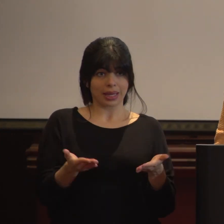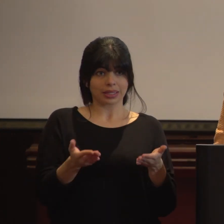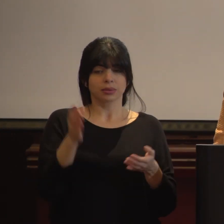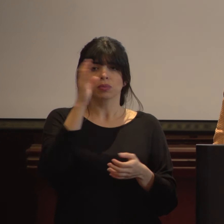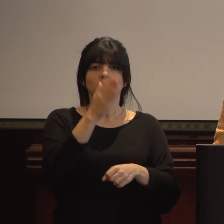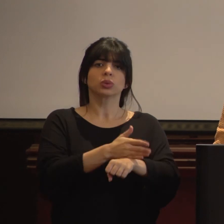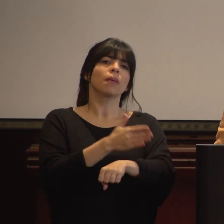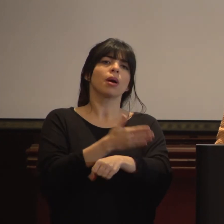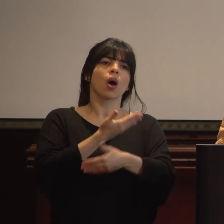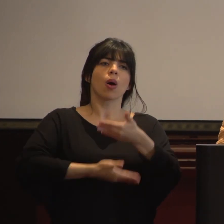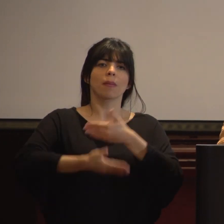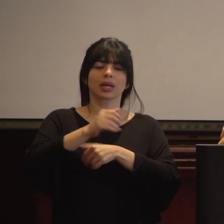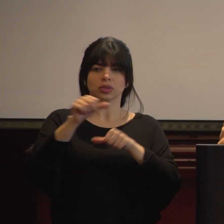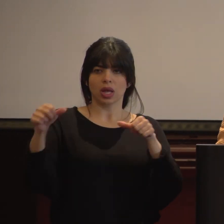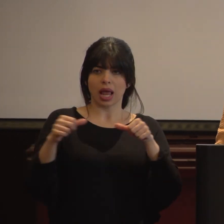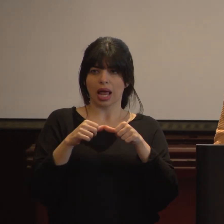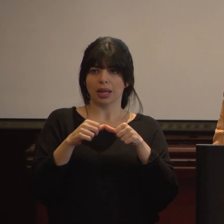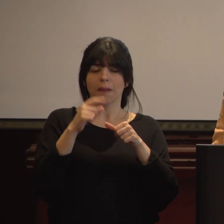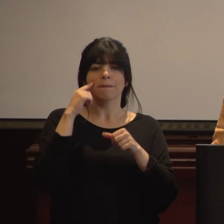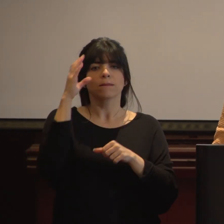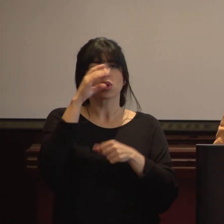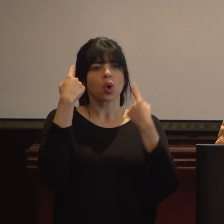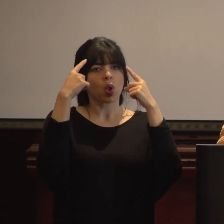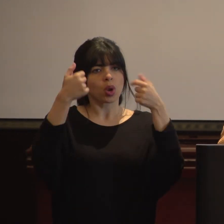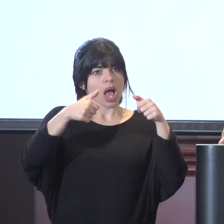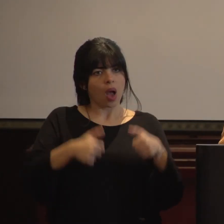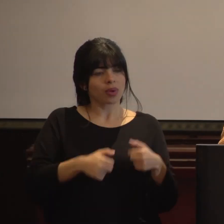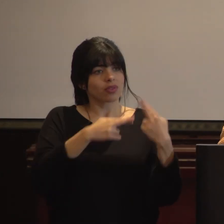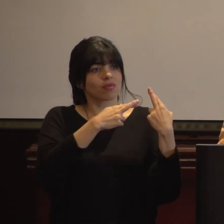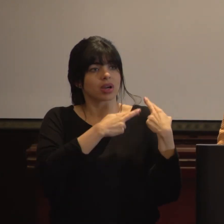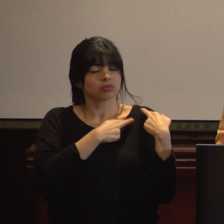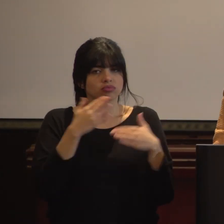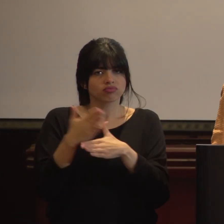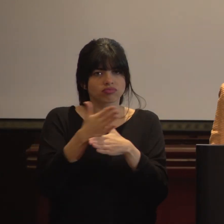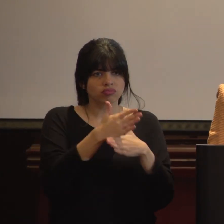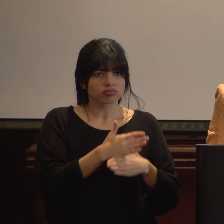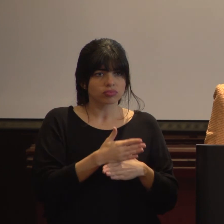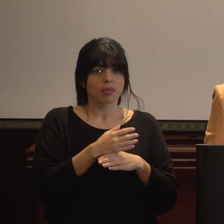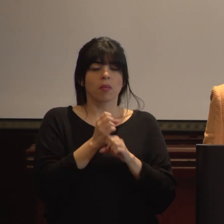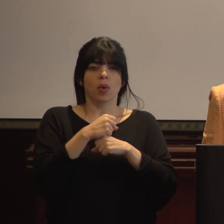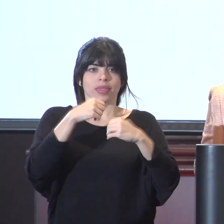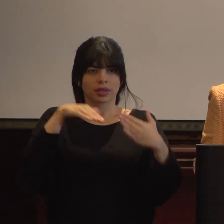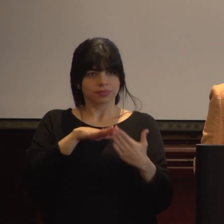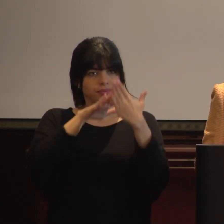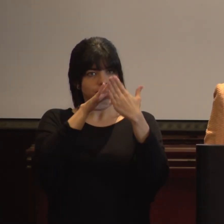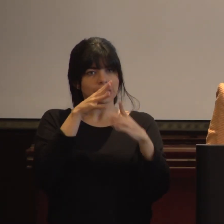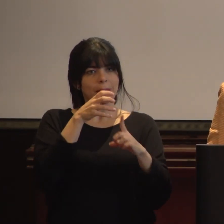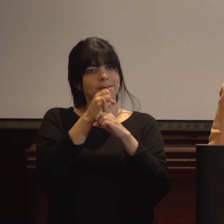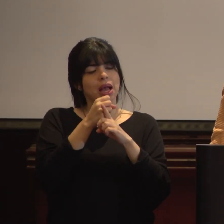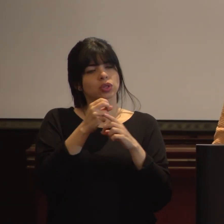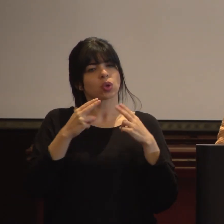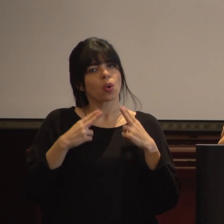a mejorar la cooperación regional con el fin de lograr acuerdos de responsabilidad compartida y hacer frente al impacto